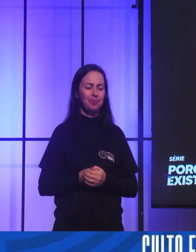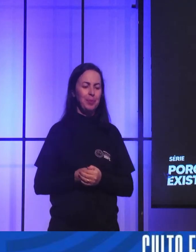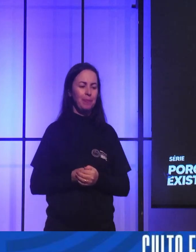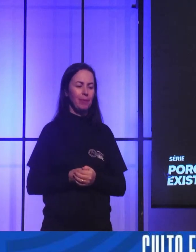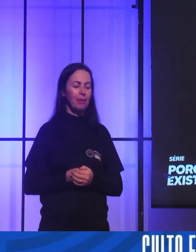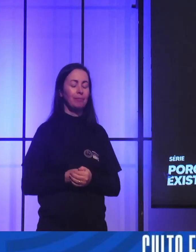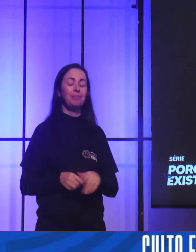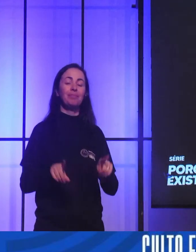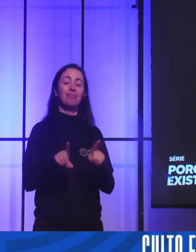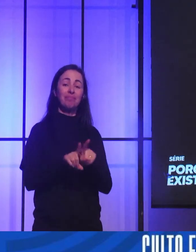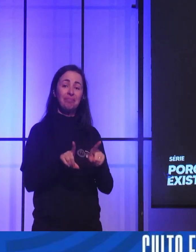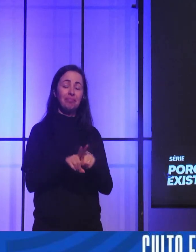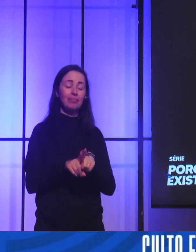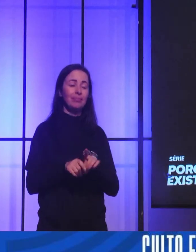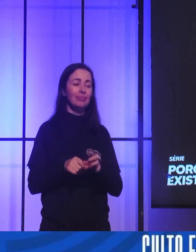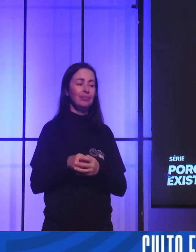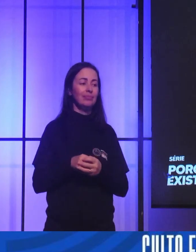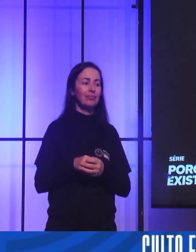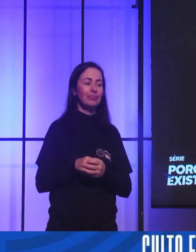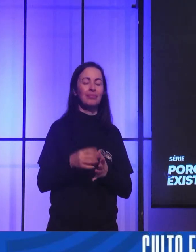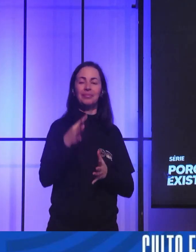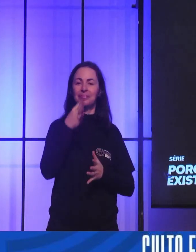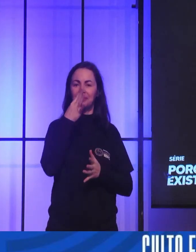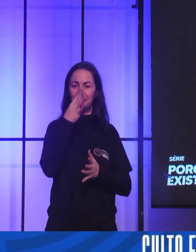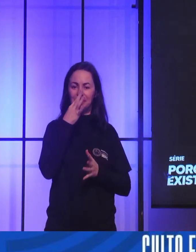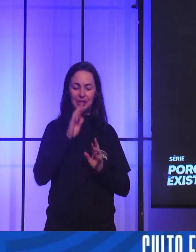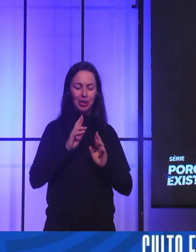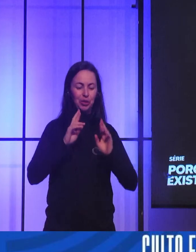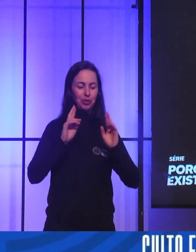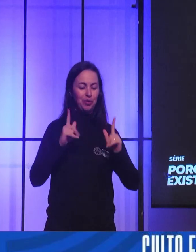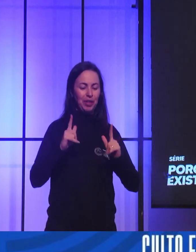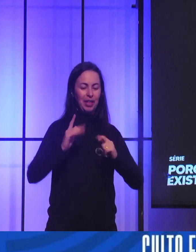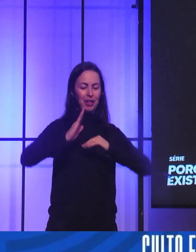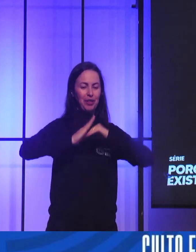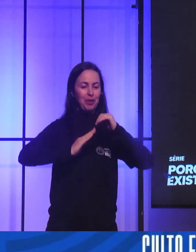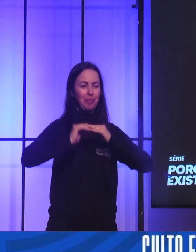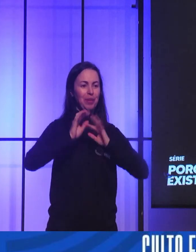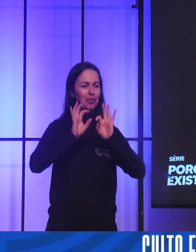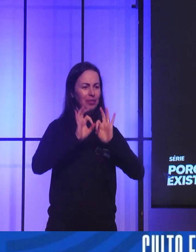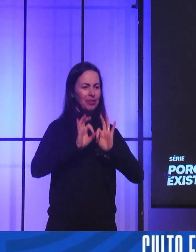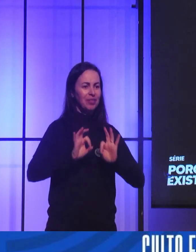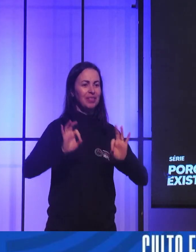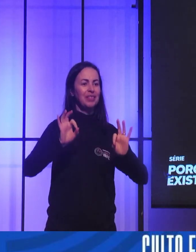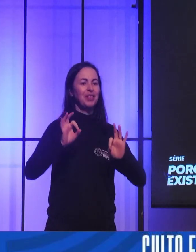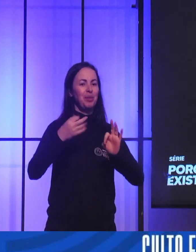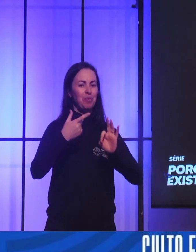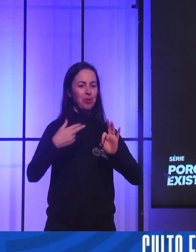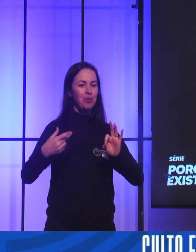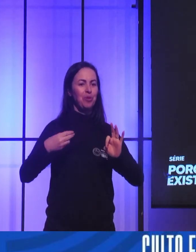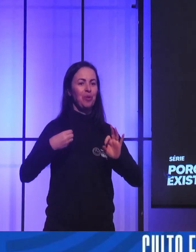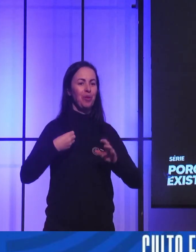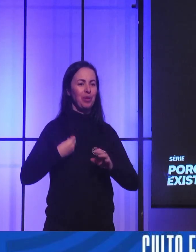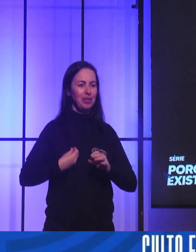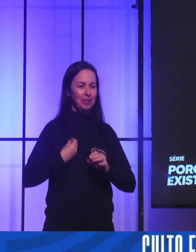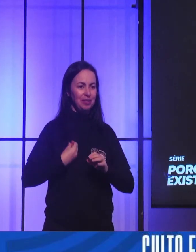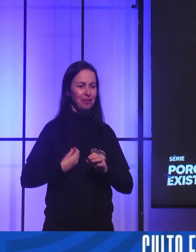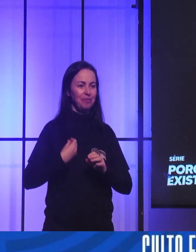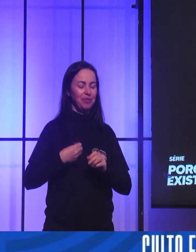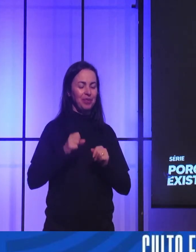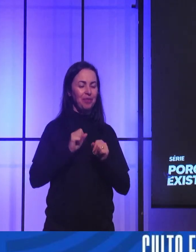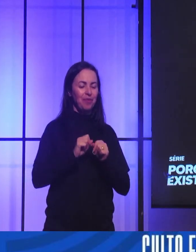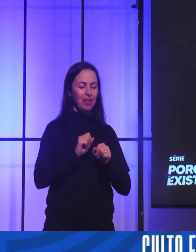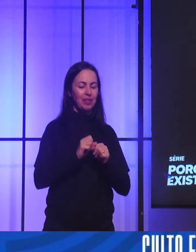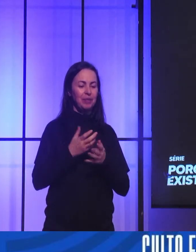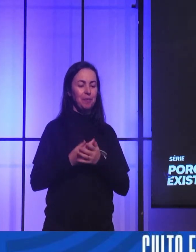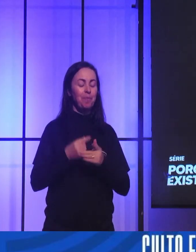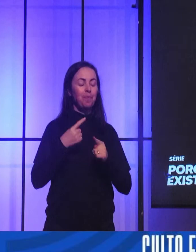É impressionante a diferença que pequenos gestos, que pequenas atitudes fazem na vida das pessoas.